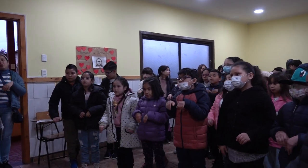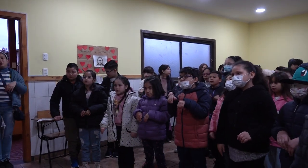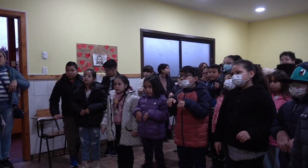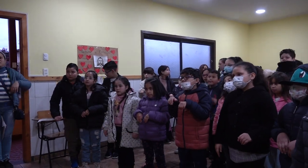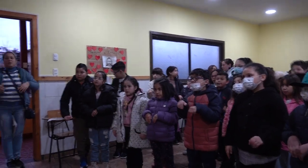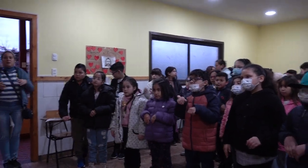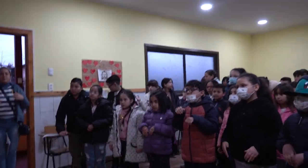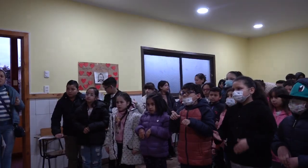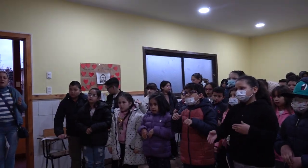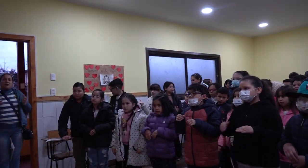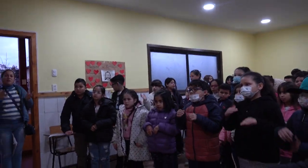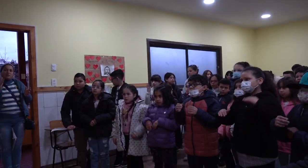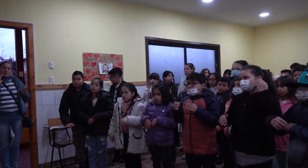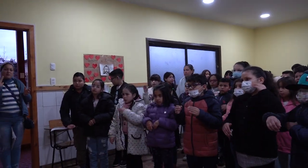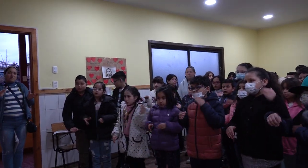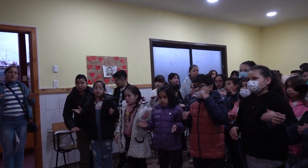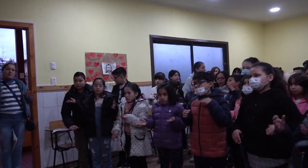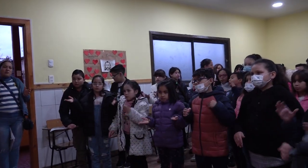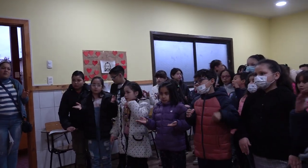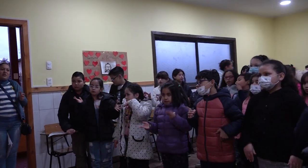El canguro.